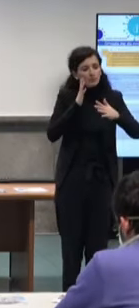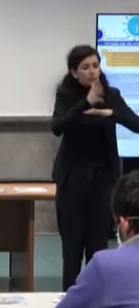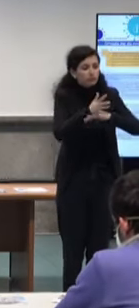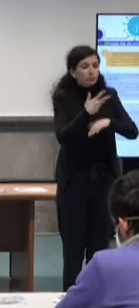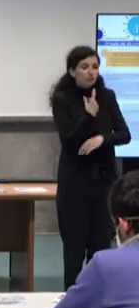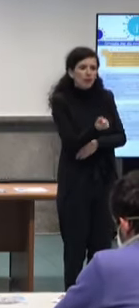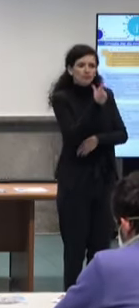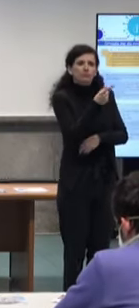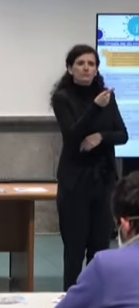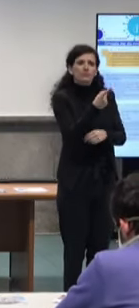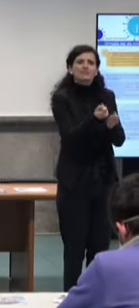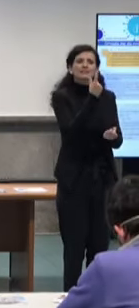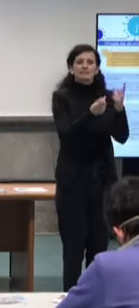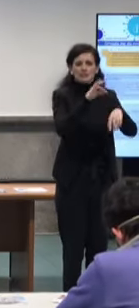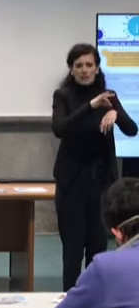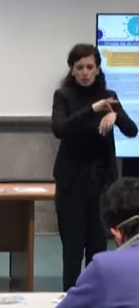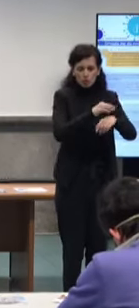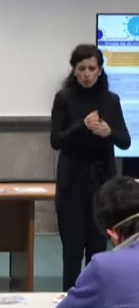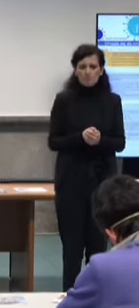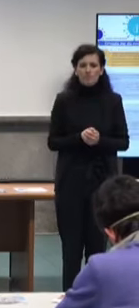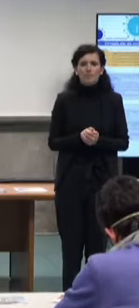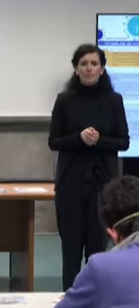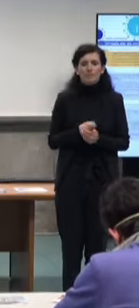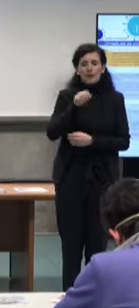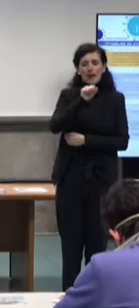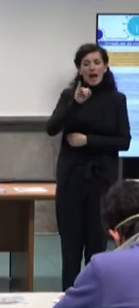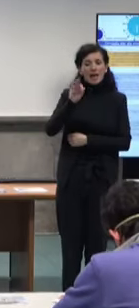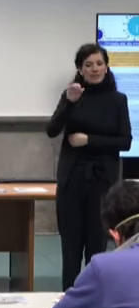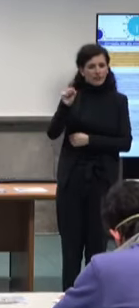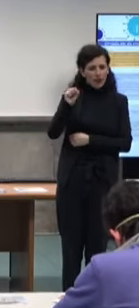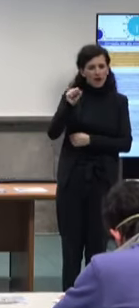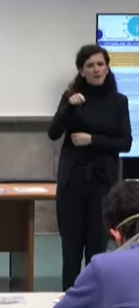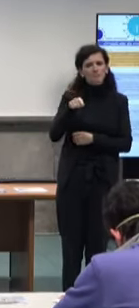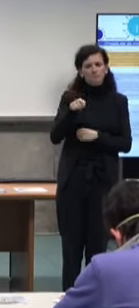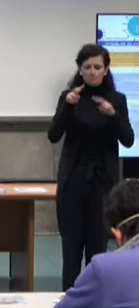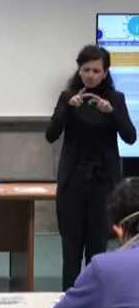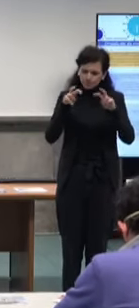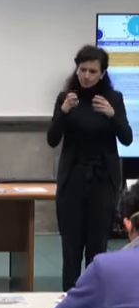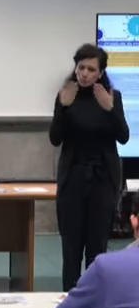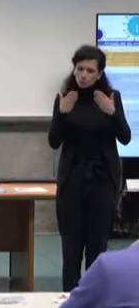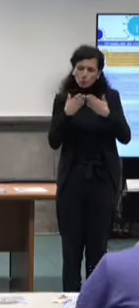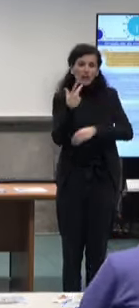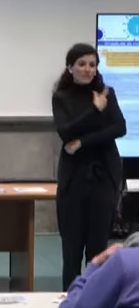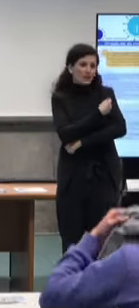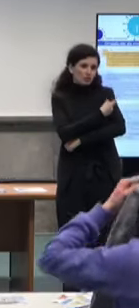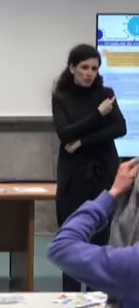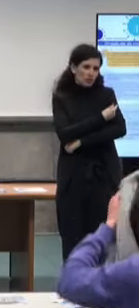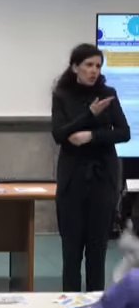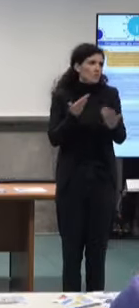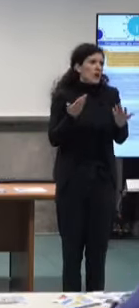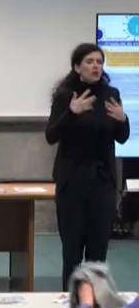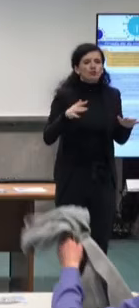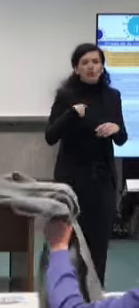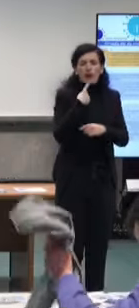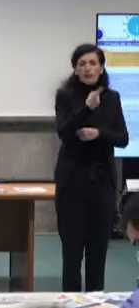cliniche parallelamente ai fast anche autorizzando sta studiando trials vaccini però voglio dire il vaccino ci siamo detti